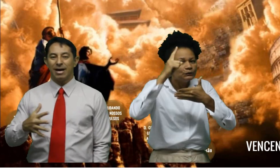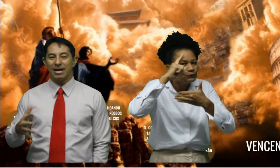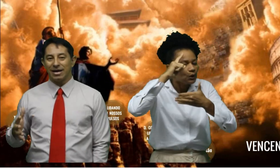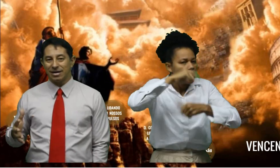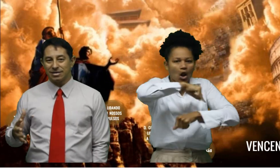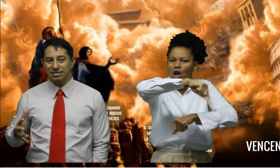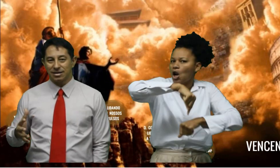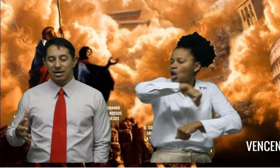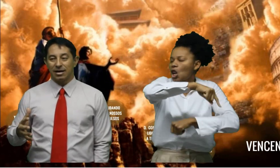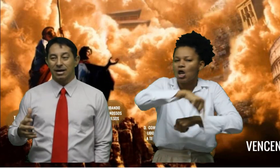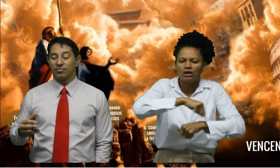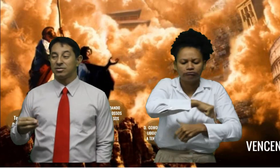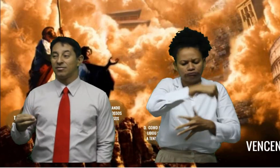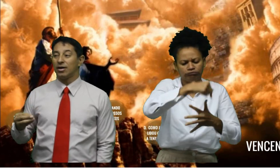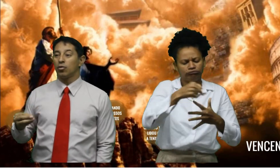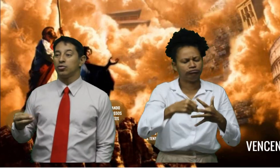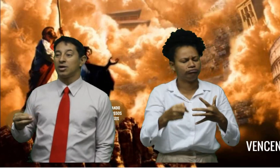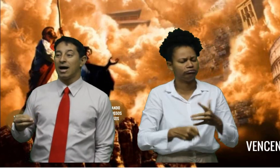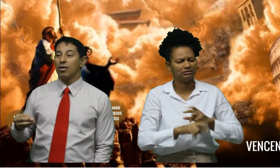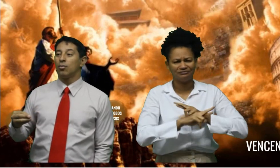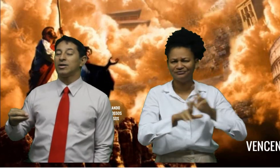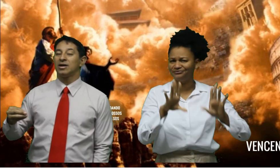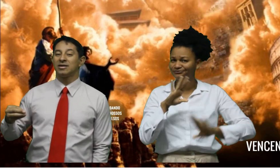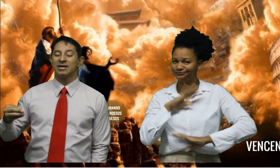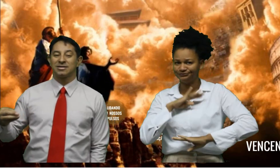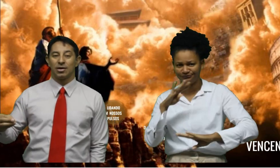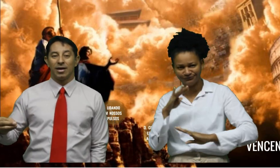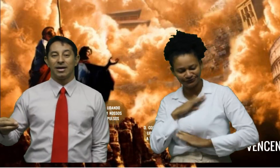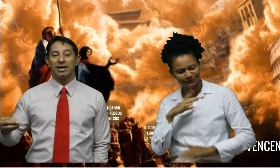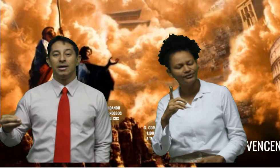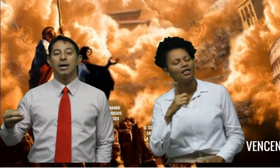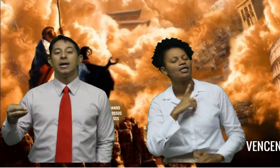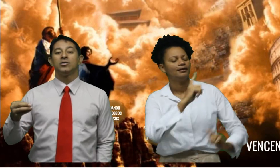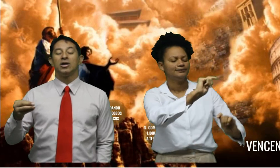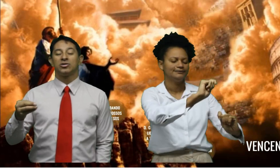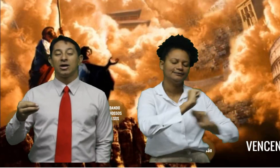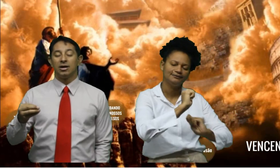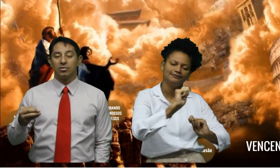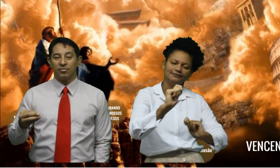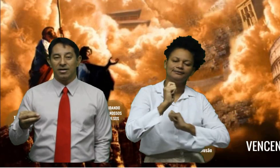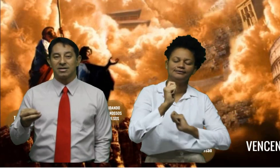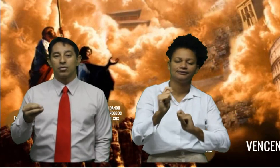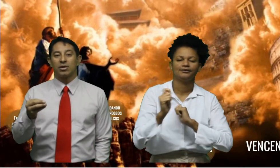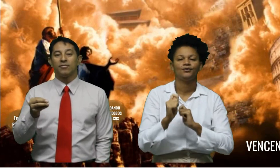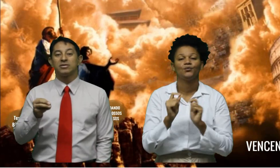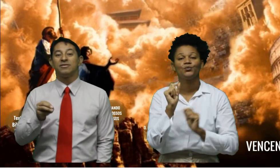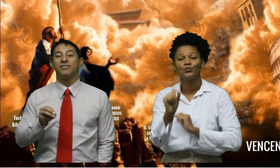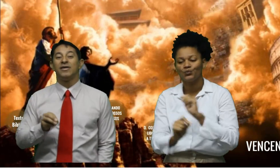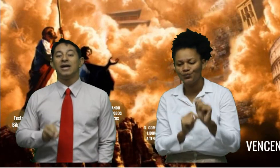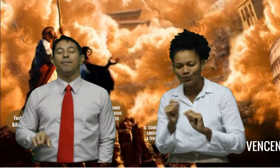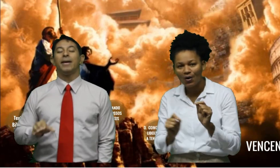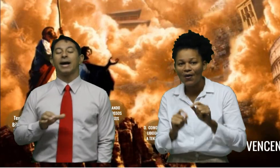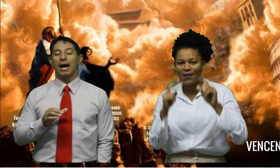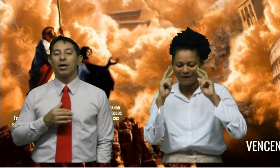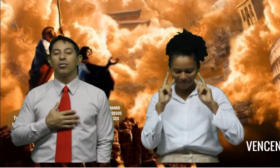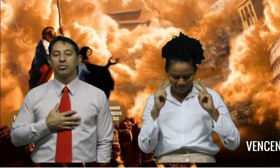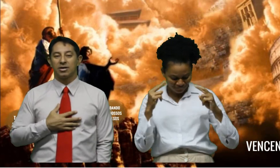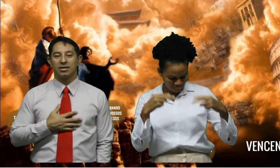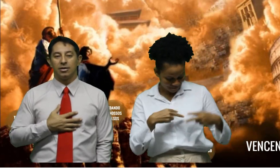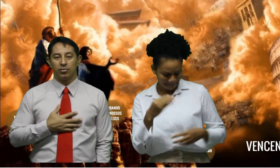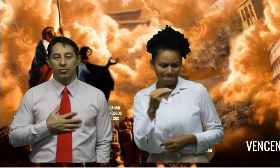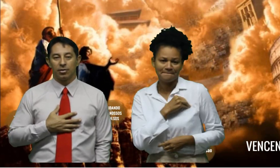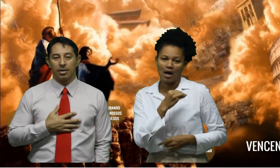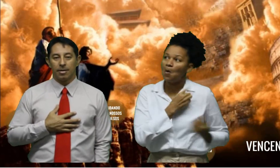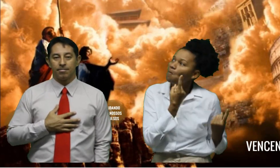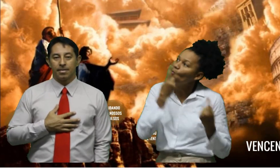Todas as maneiras você vai encontrar uma tentação ali, tentando fazer com que você venha pecar